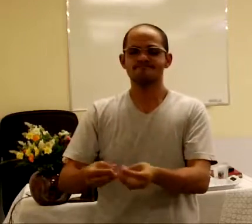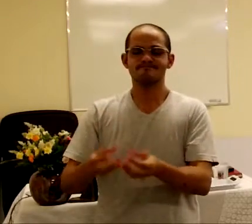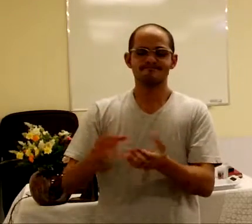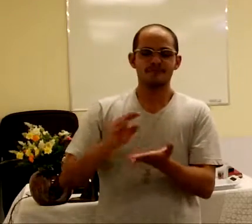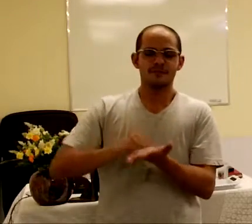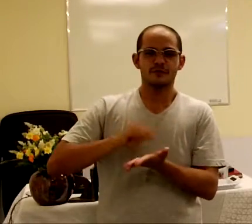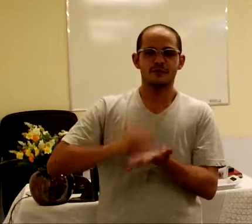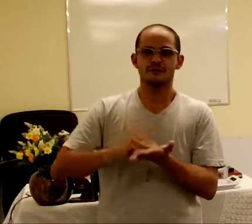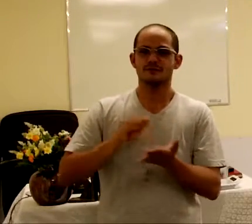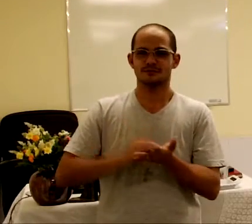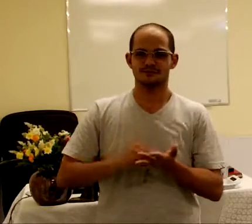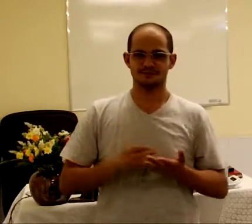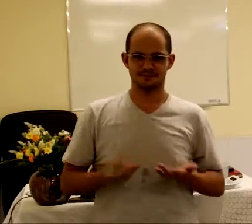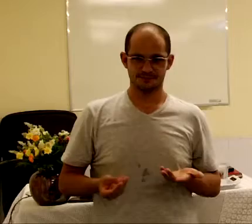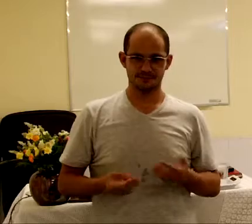assim.